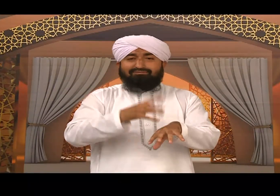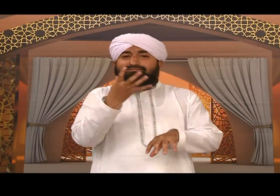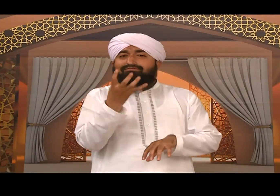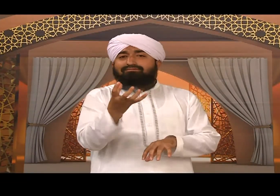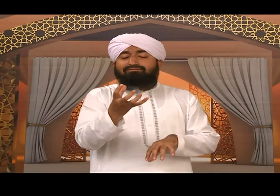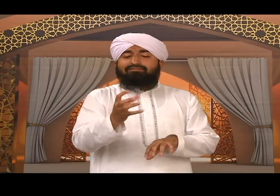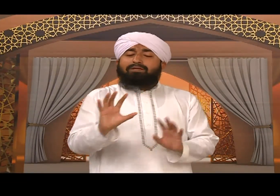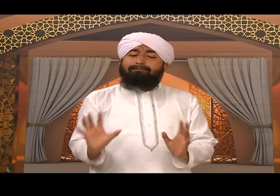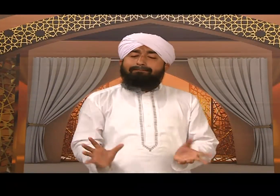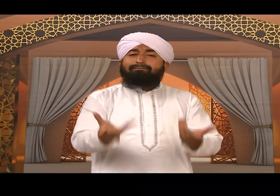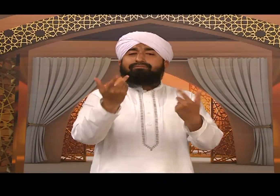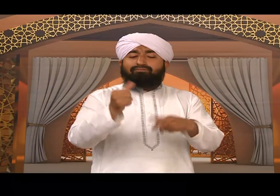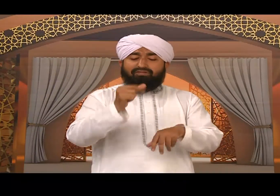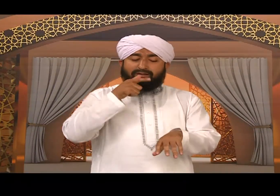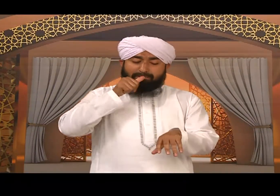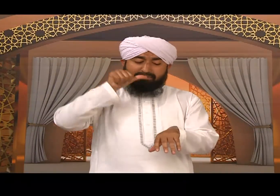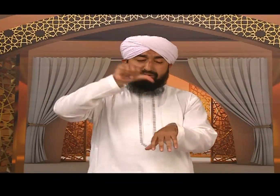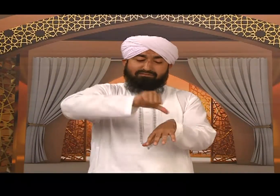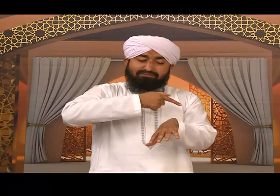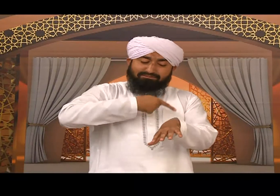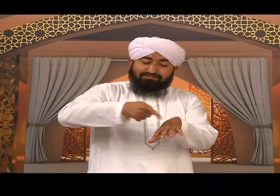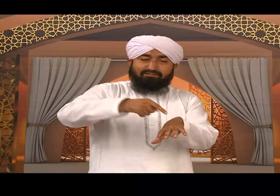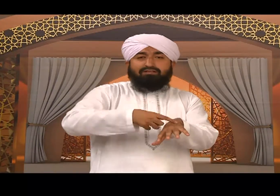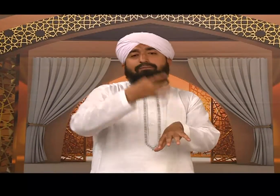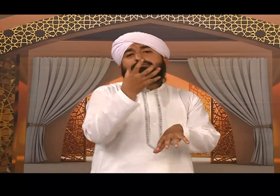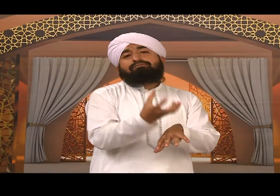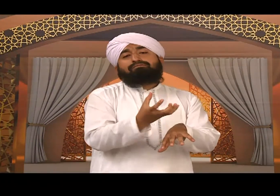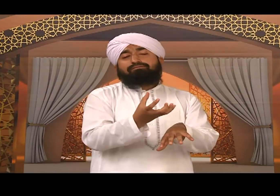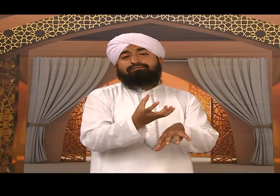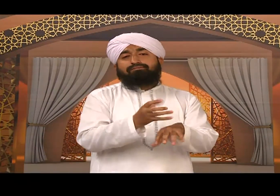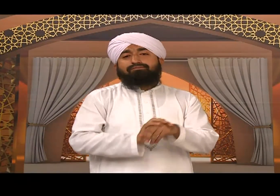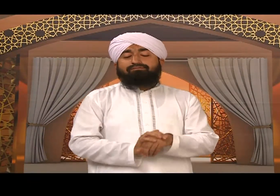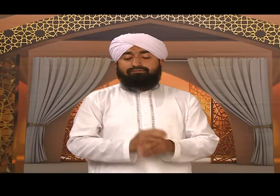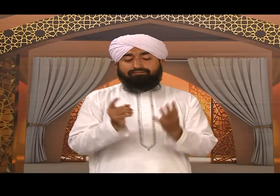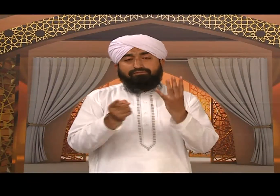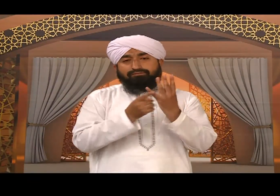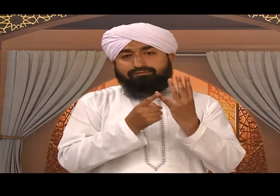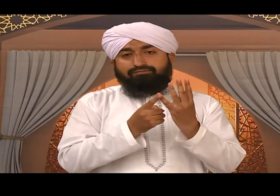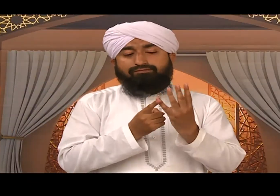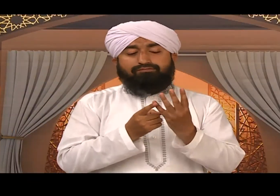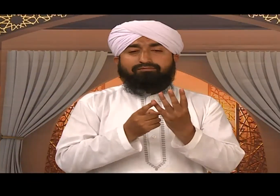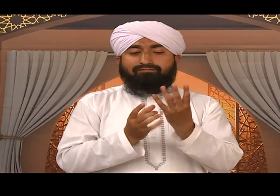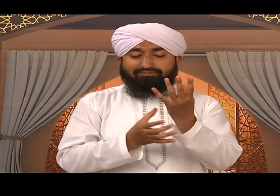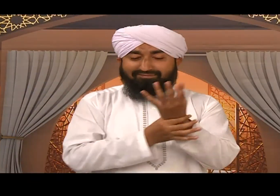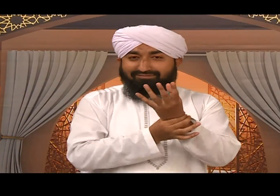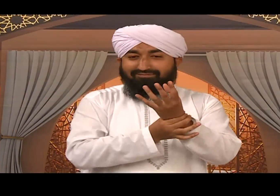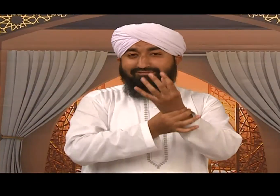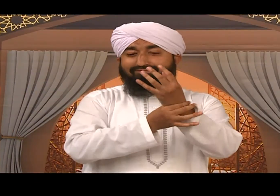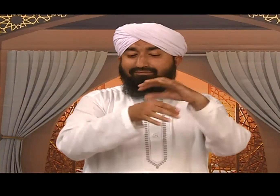اعضاء میں خشکی ہوتی ہے۔ بعض اوقات بہتی دھار بیچ میں جگہ خالی چھوڑ دیتی ہے۔ نمبر 4، ہاتھ پہنچوں تک